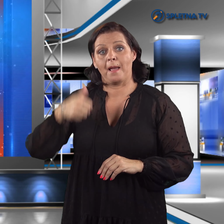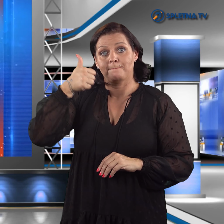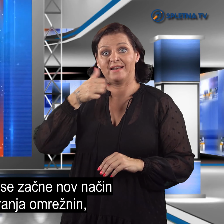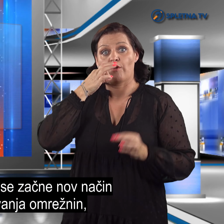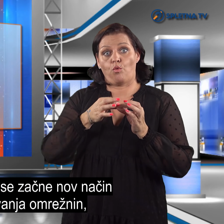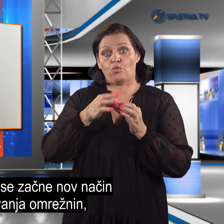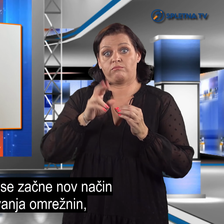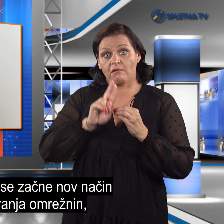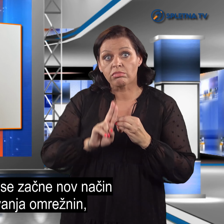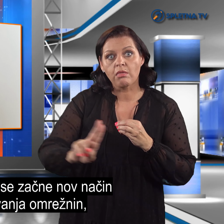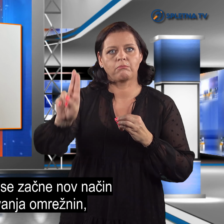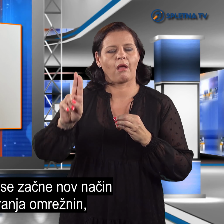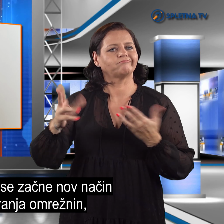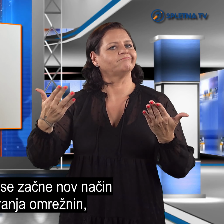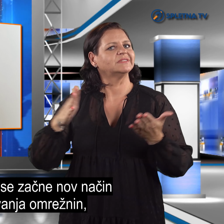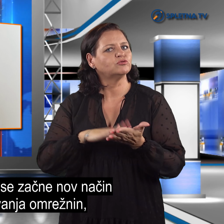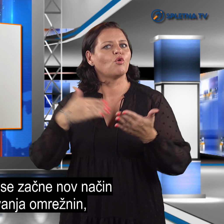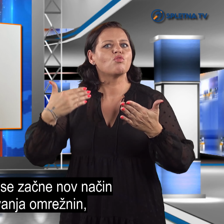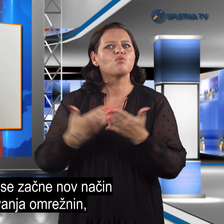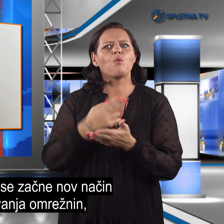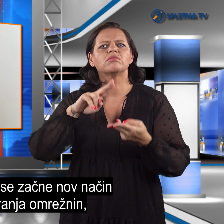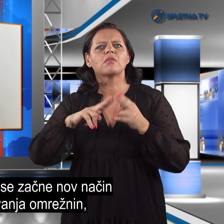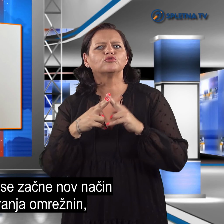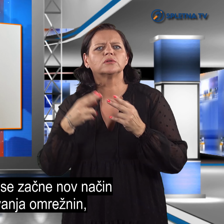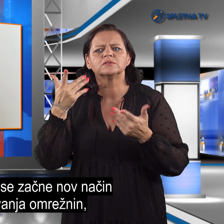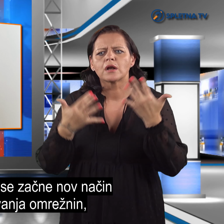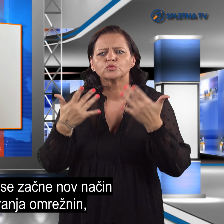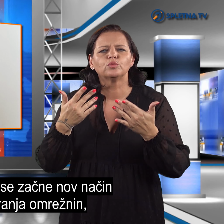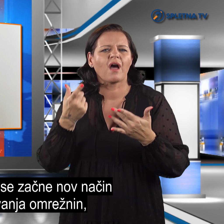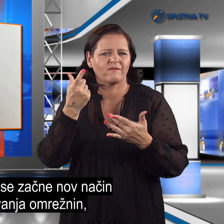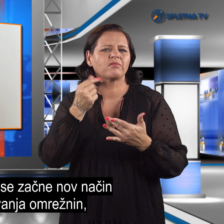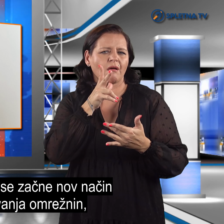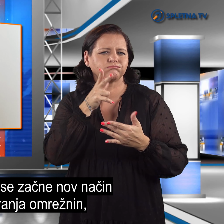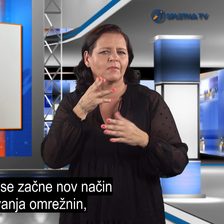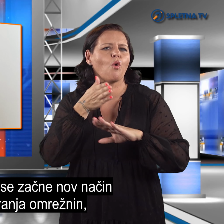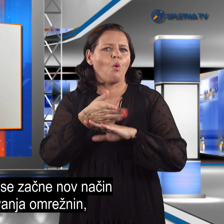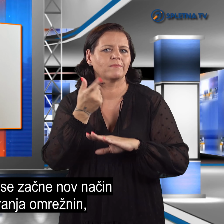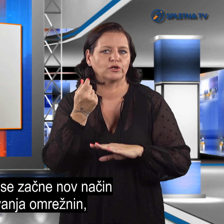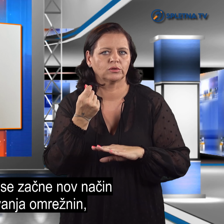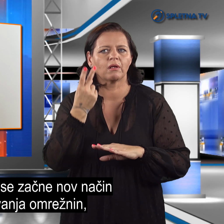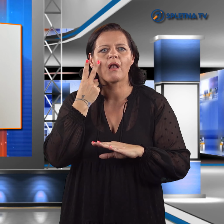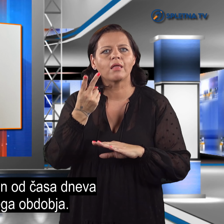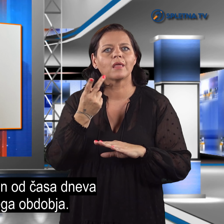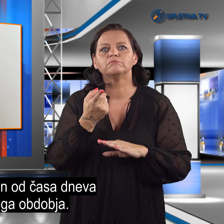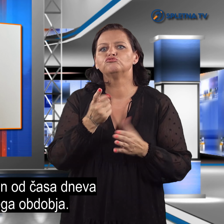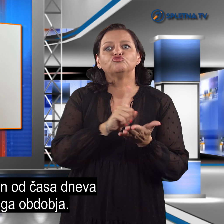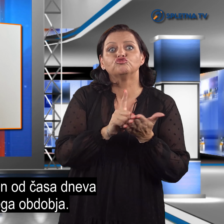S 1. oktobrom se začne nov način zaračunavanja omrežnin, ki bo odvisen od časa dneva in letnega obdobja.